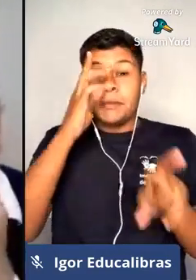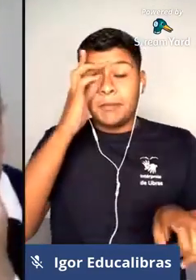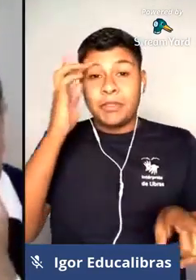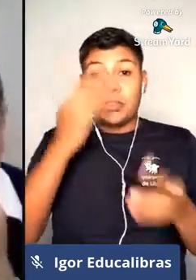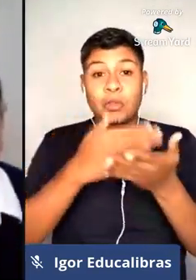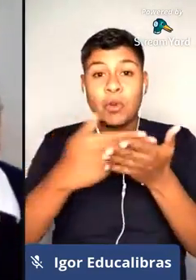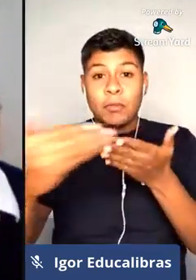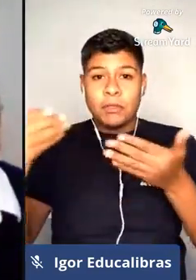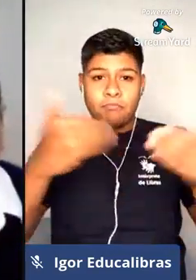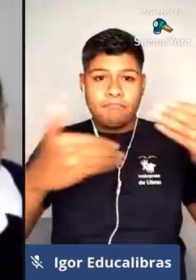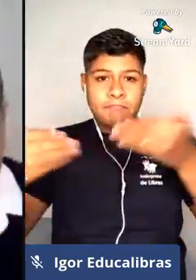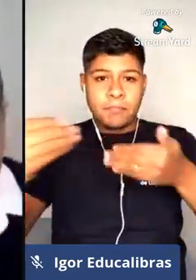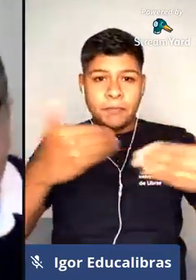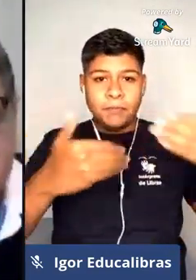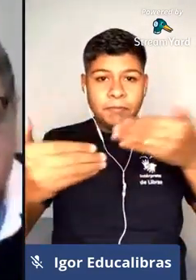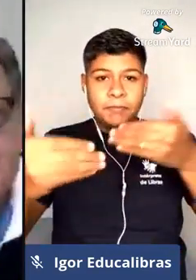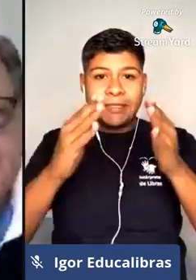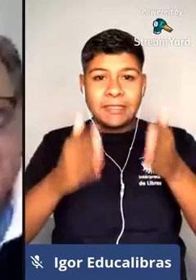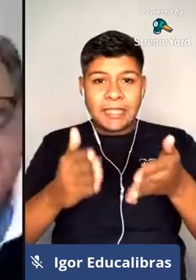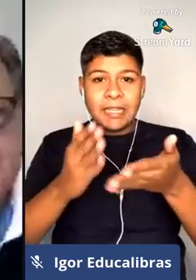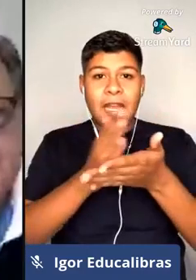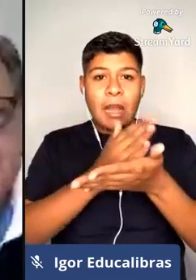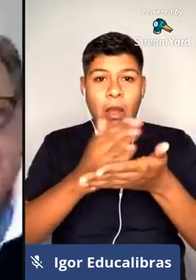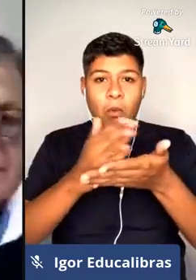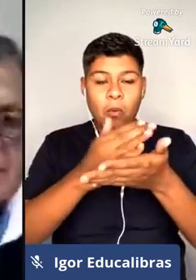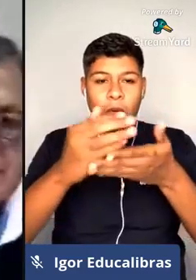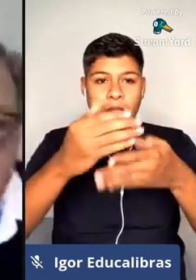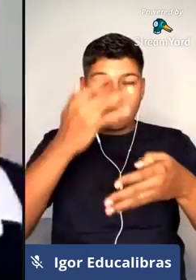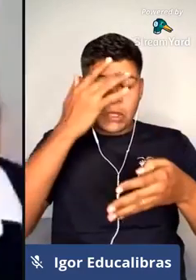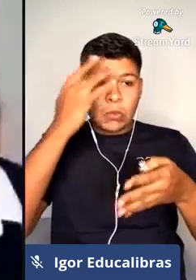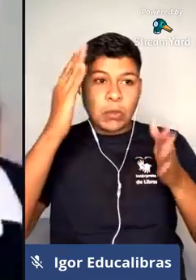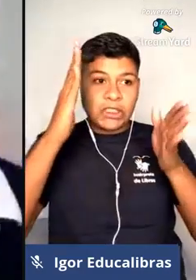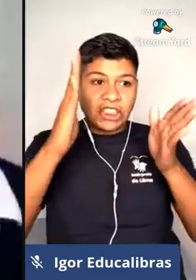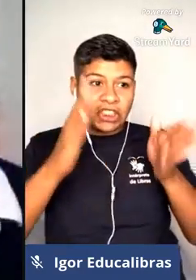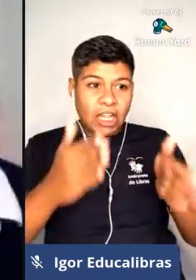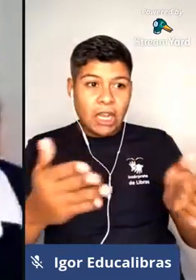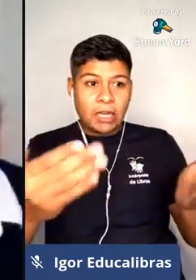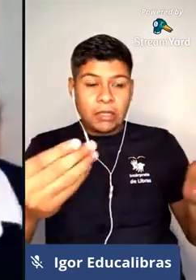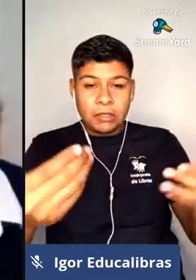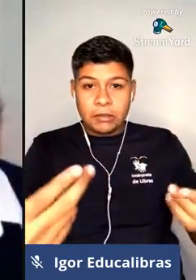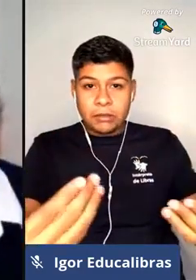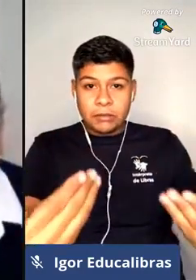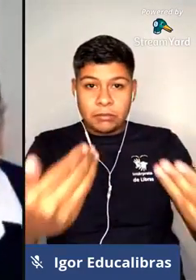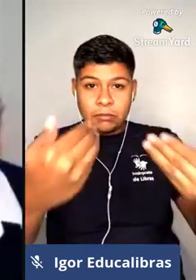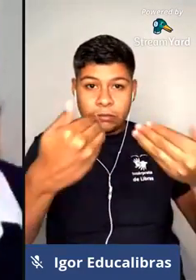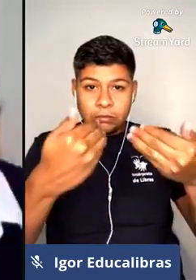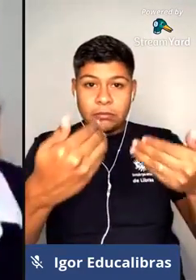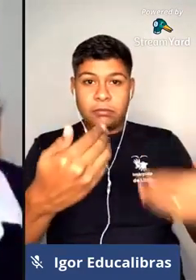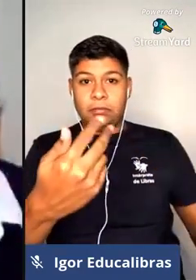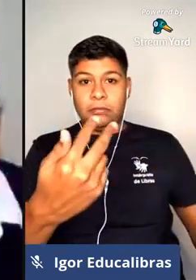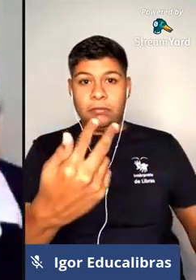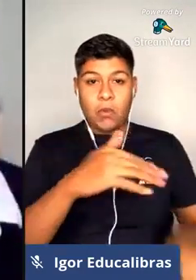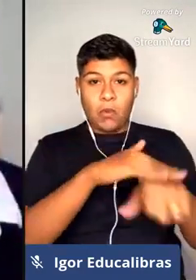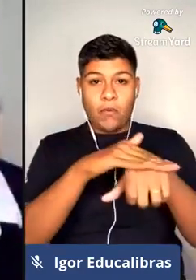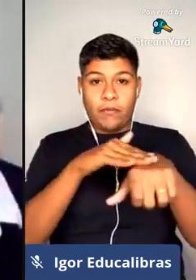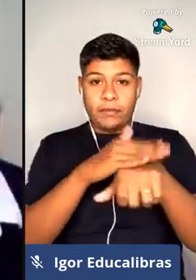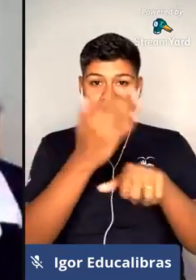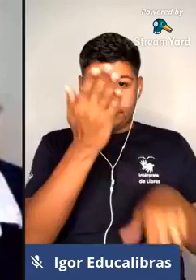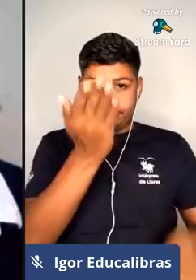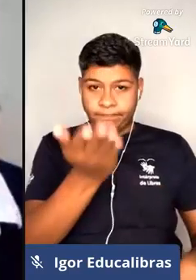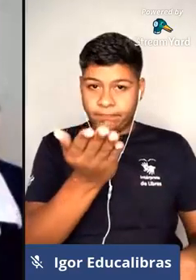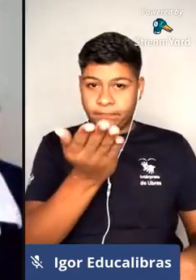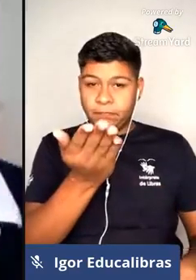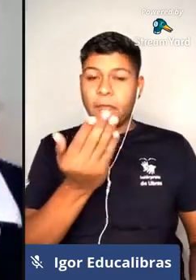começarem a chegar. Já temos algumas dezenas de pessoas nos assistindo, então vamos começar a conversa com você, que